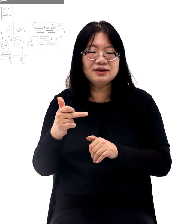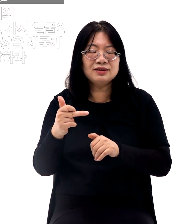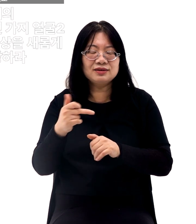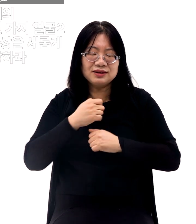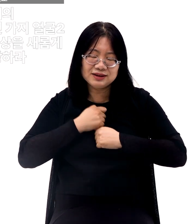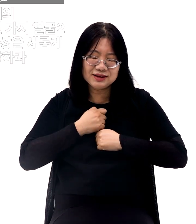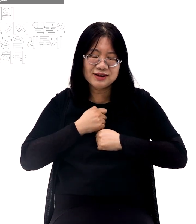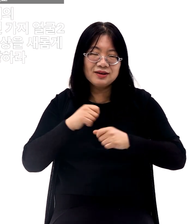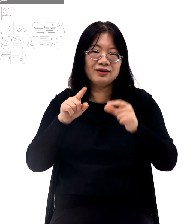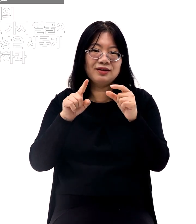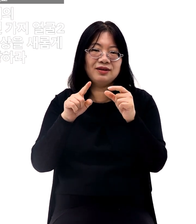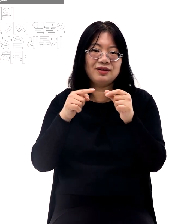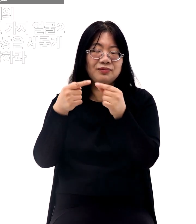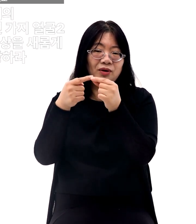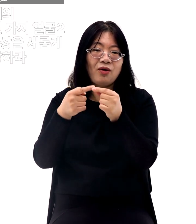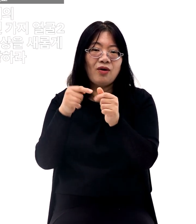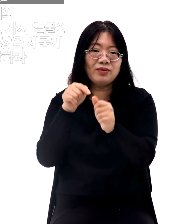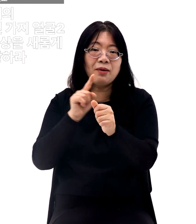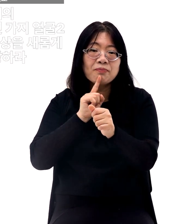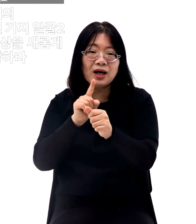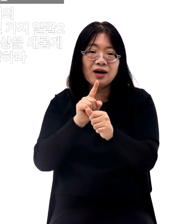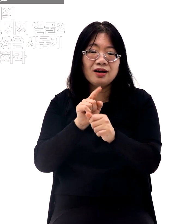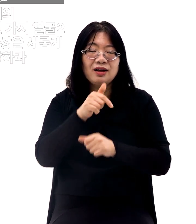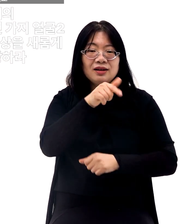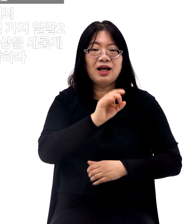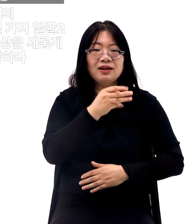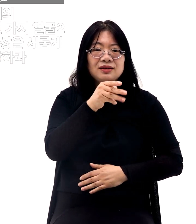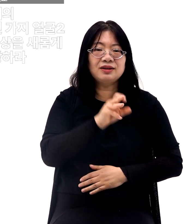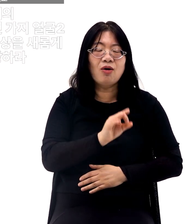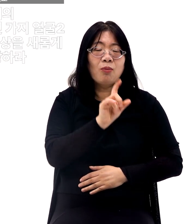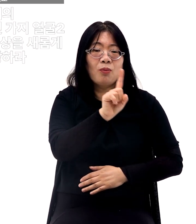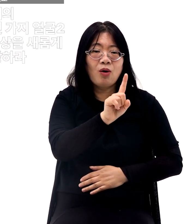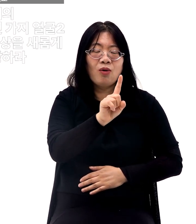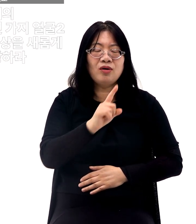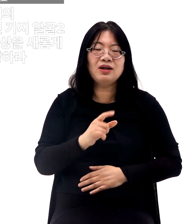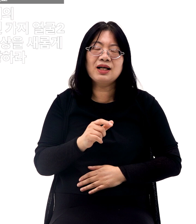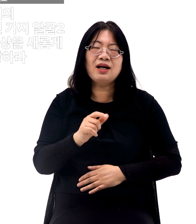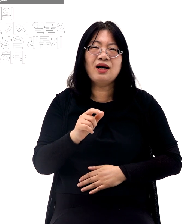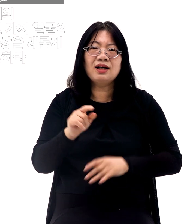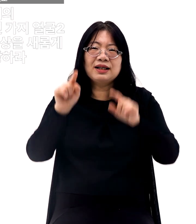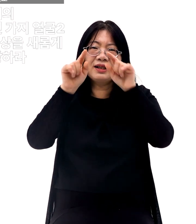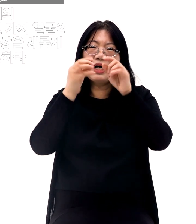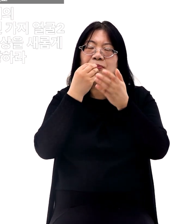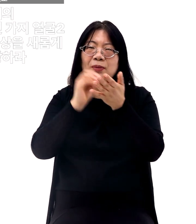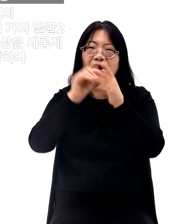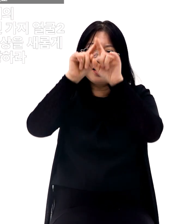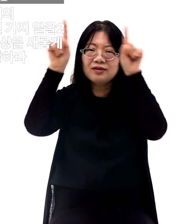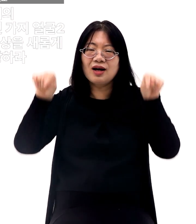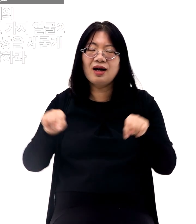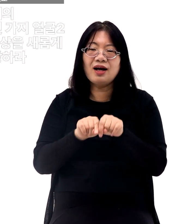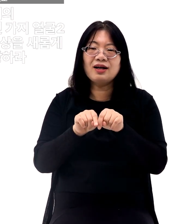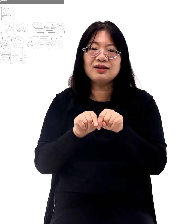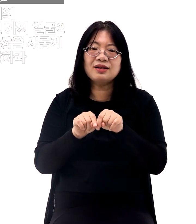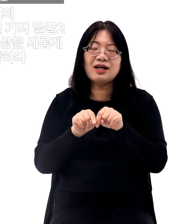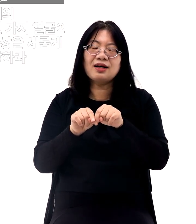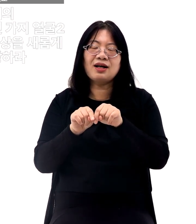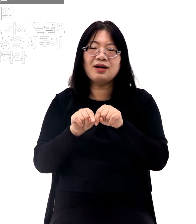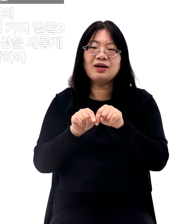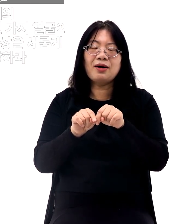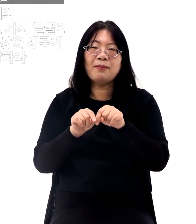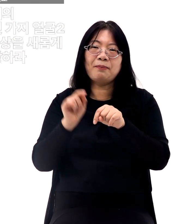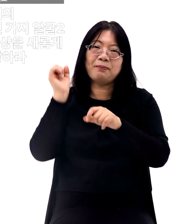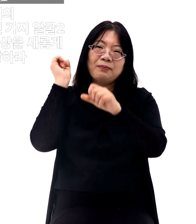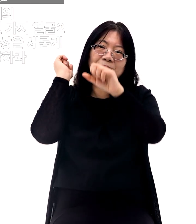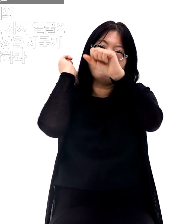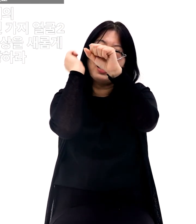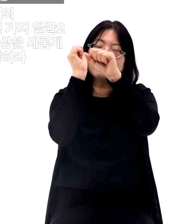말이 담벼락에 이 박힌 목과 같아요. 거기에다가 혁대도 걸어놓고